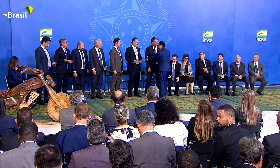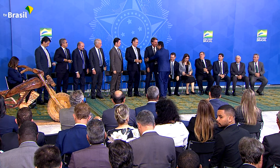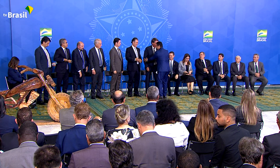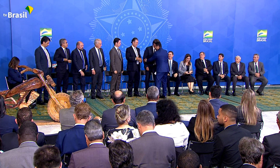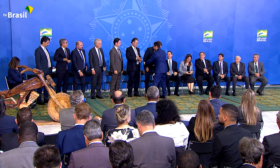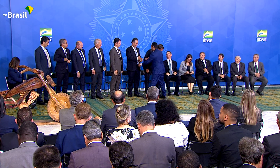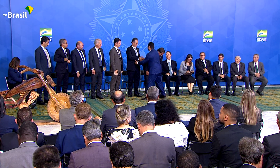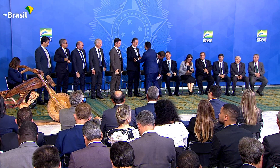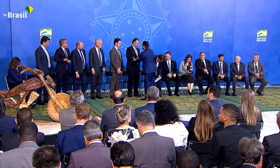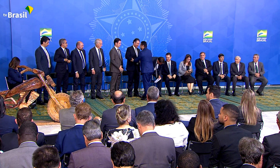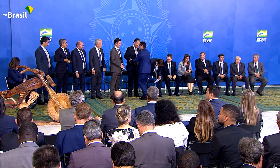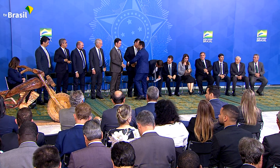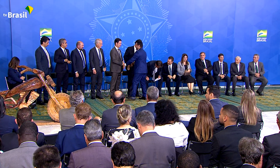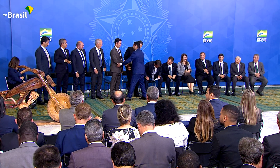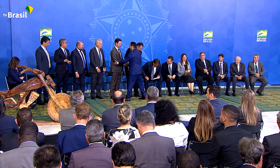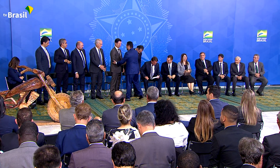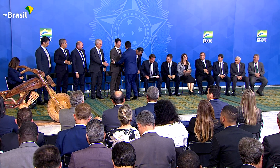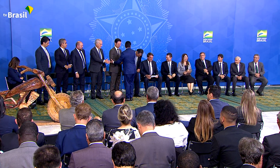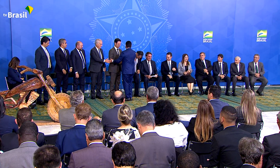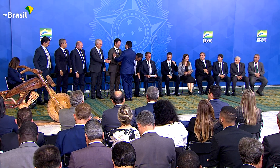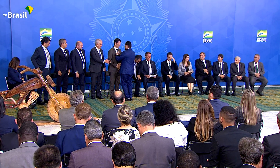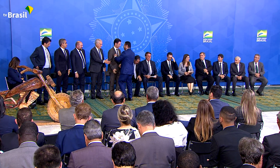E aí